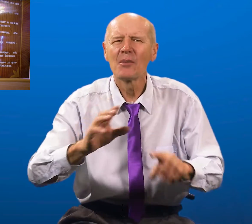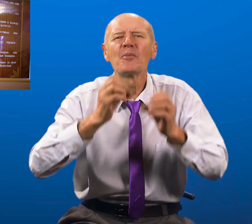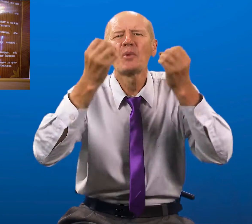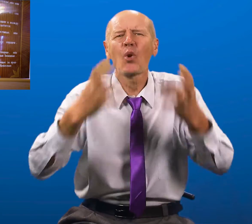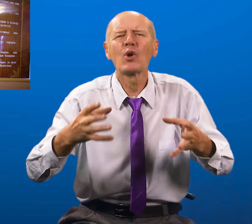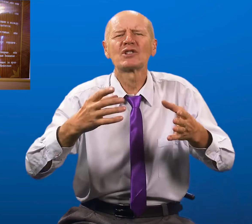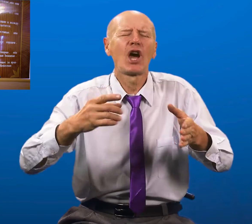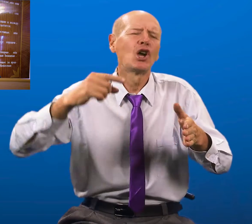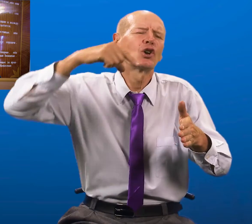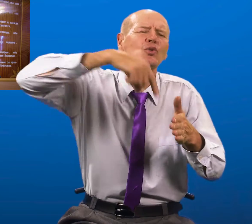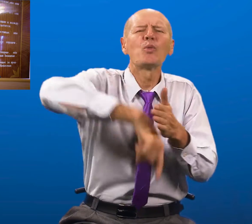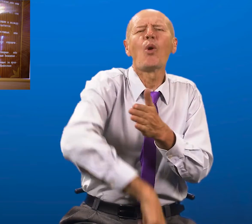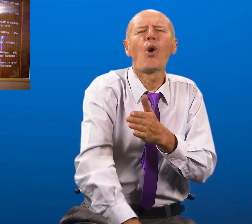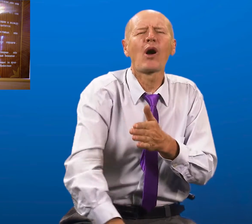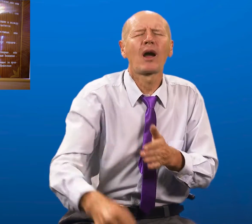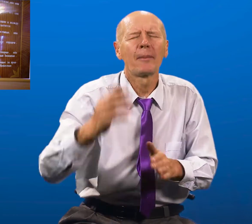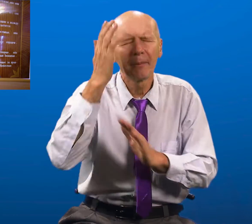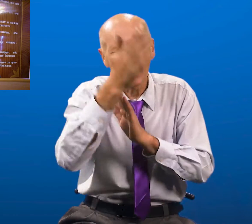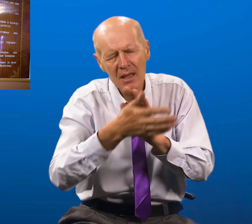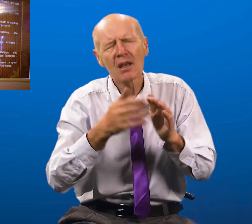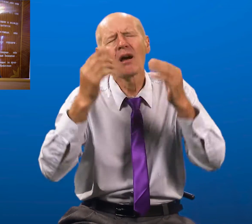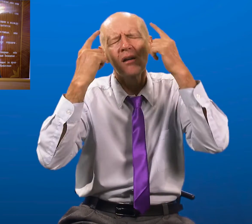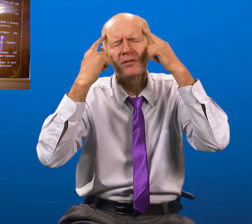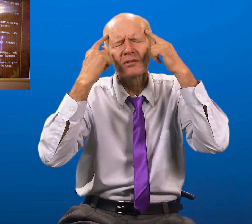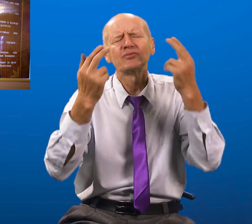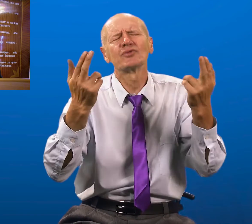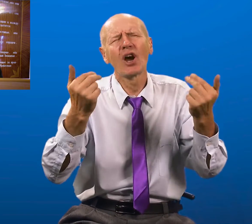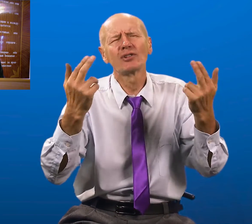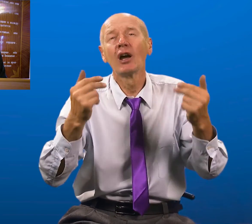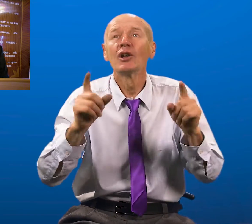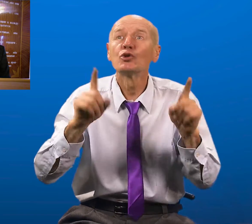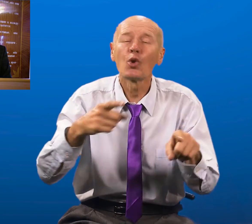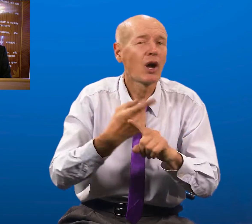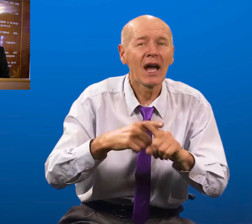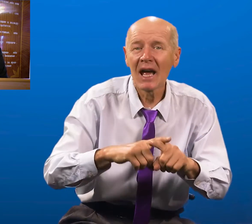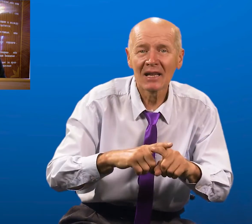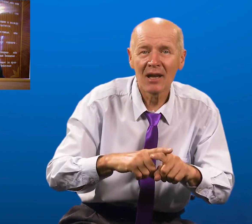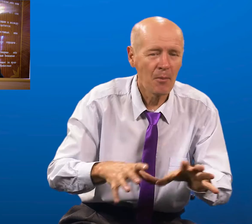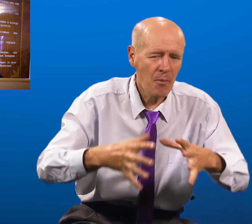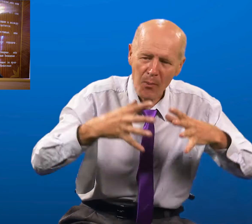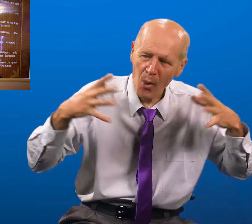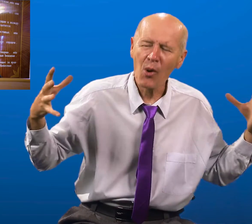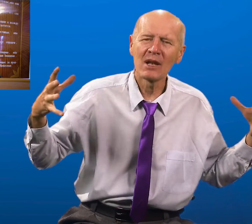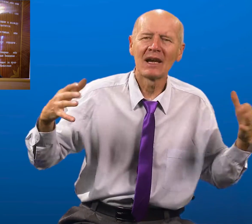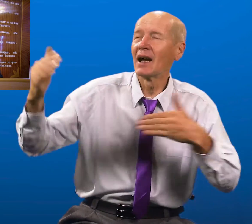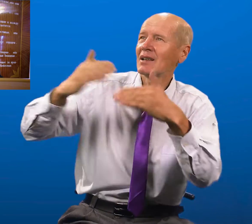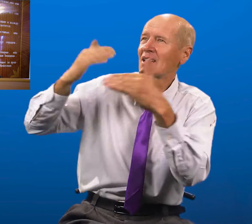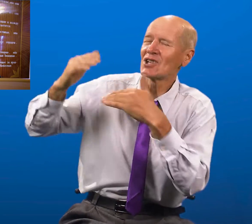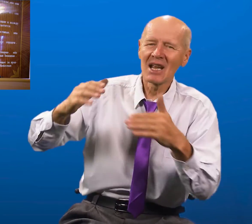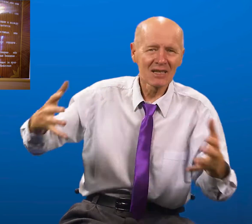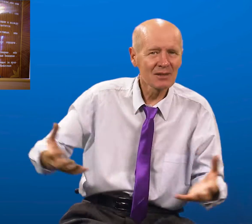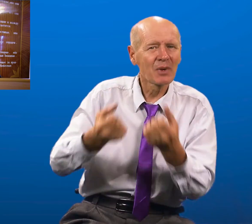понятие, но, как мы уже сказали, это прежде всего спасительные взаимоотношения с Богом, которые возможны